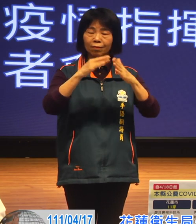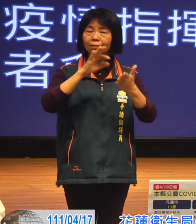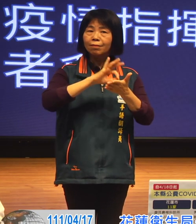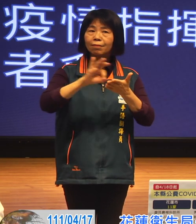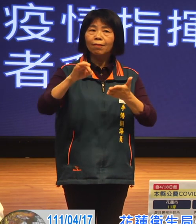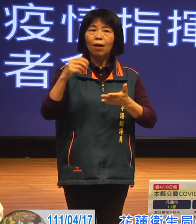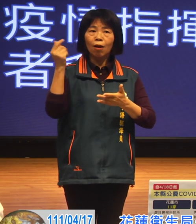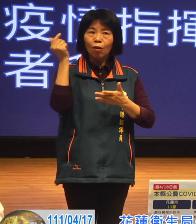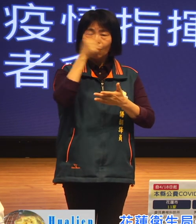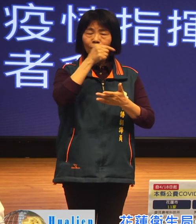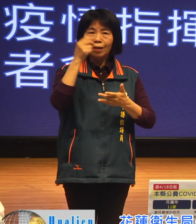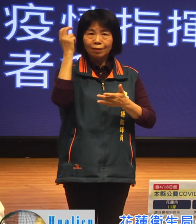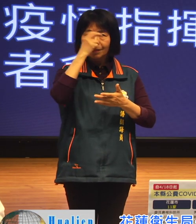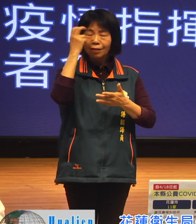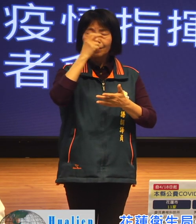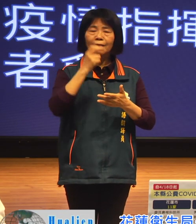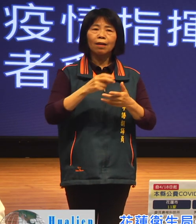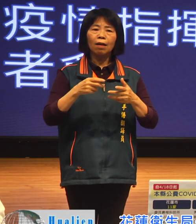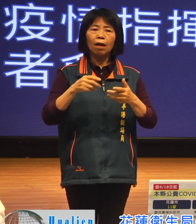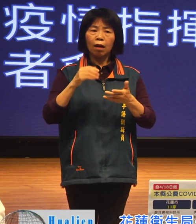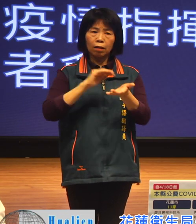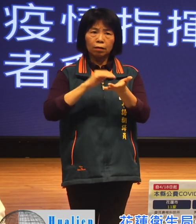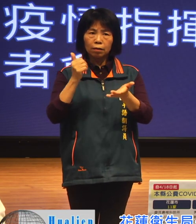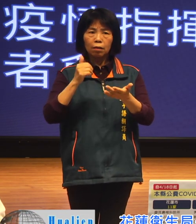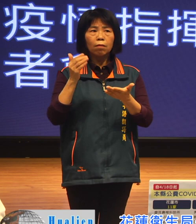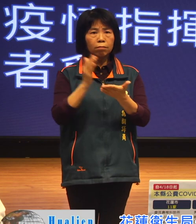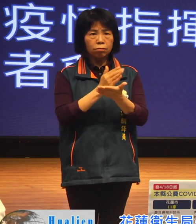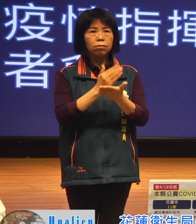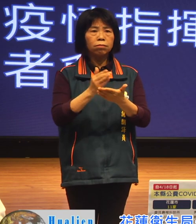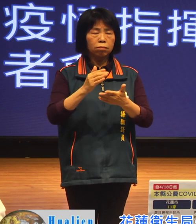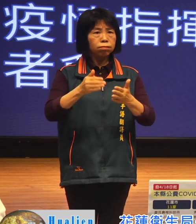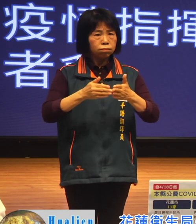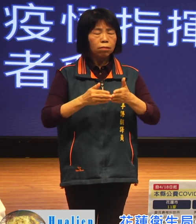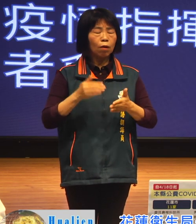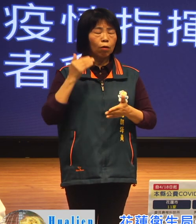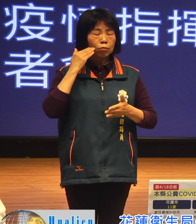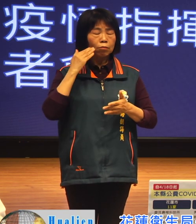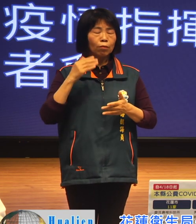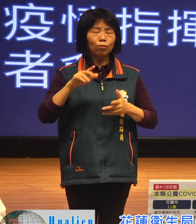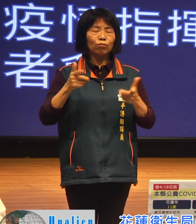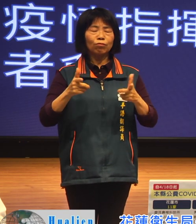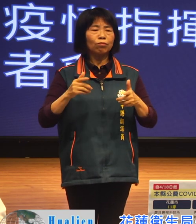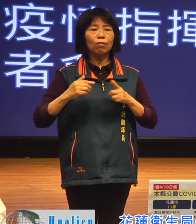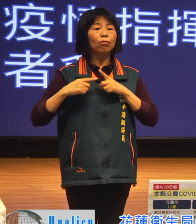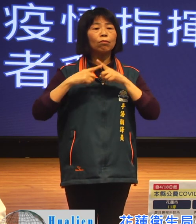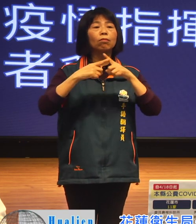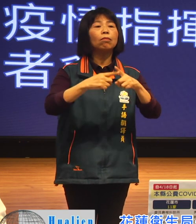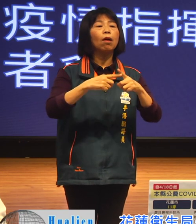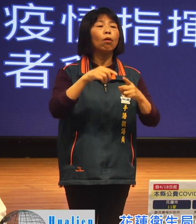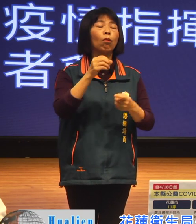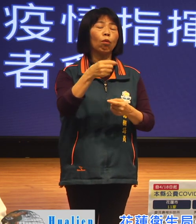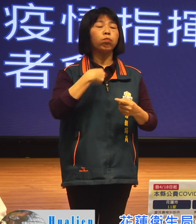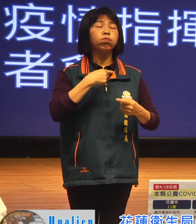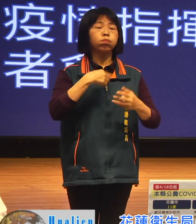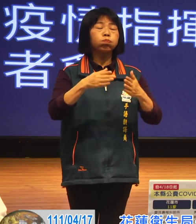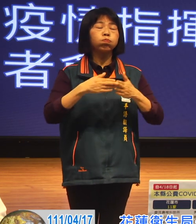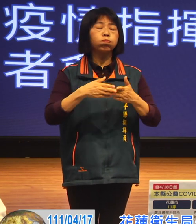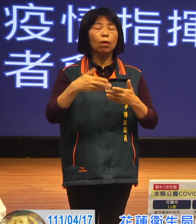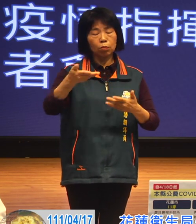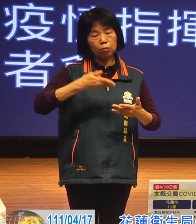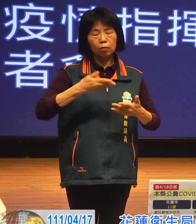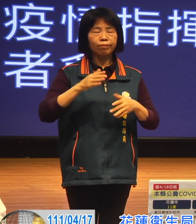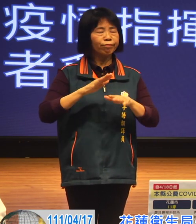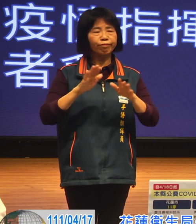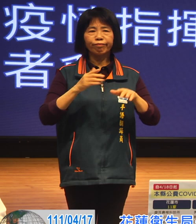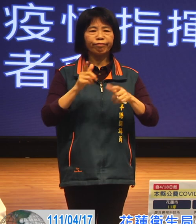剂，一定要经过医师评估不是说我去了就跟诊所要，诊所就会给你你还是必